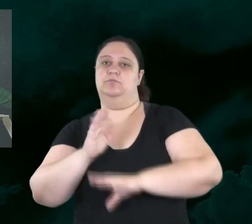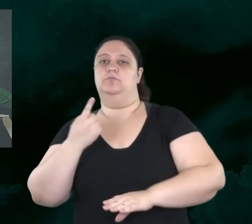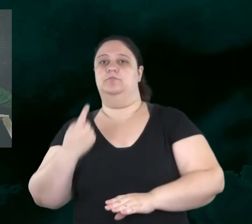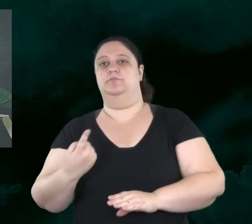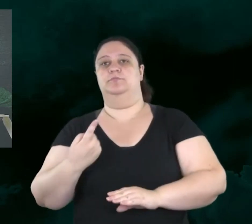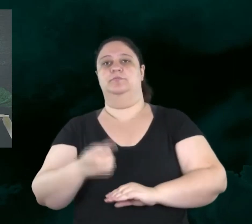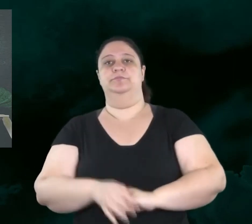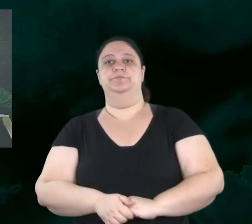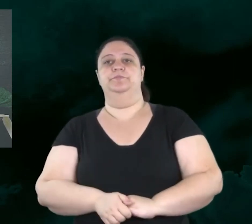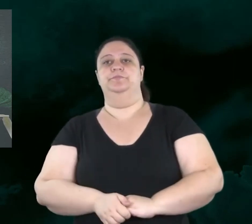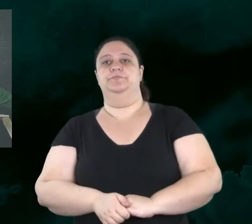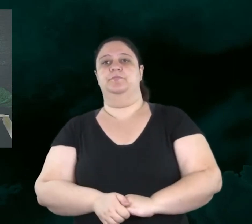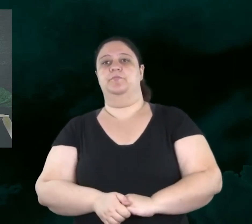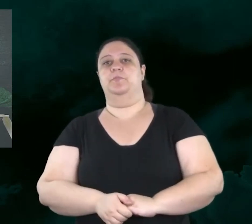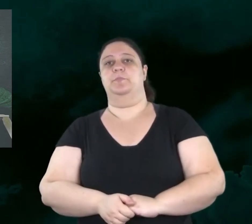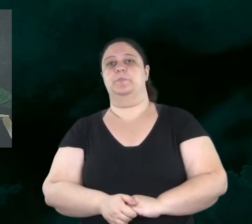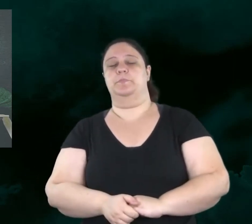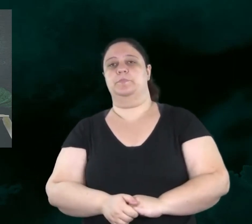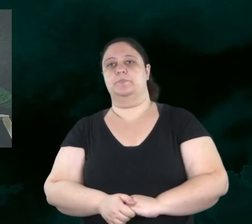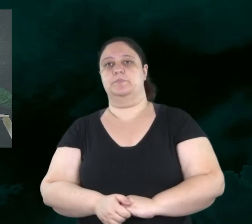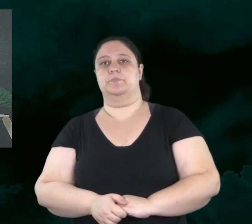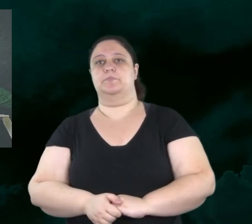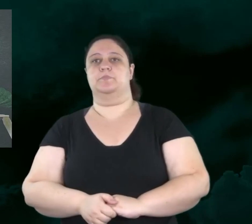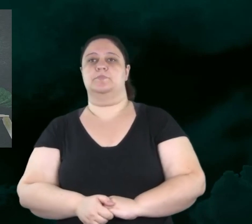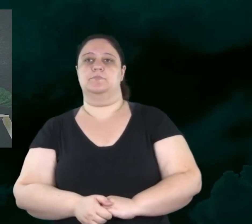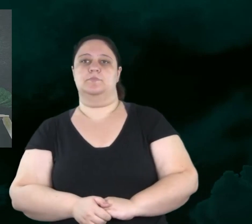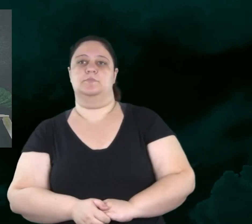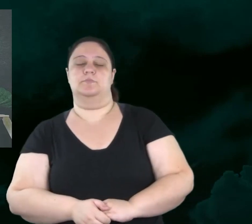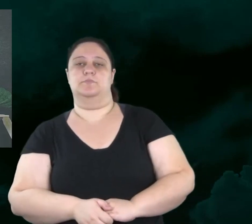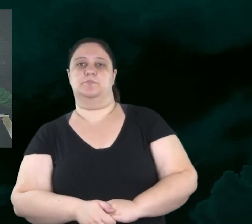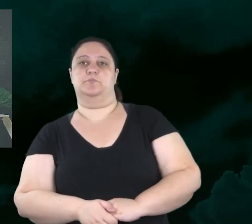João capítulo 1, muito conhecido por nós.